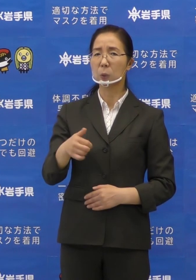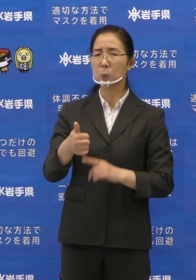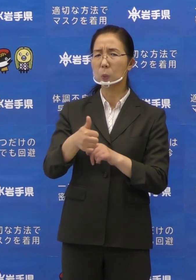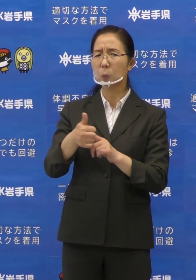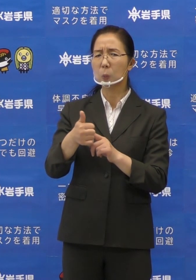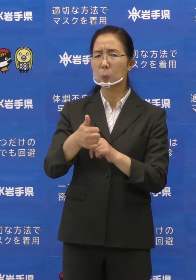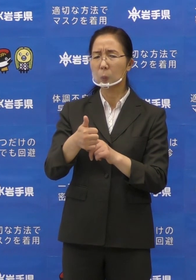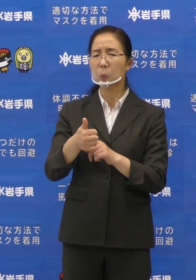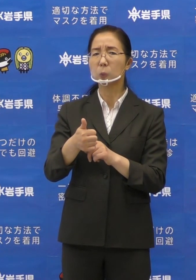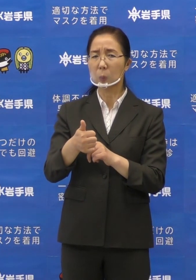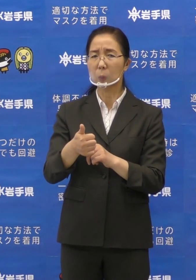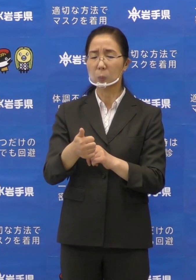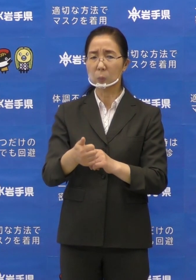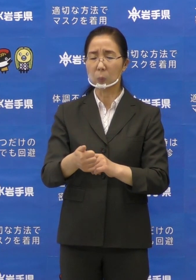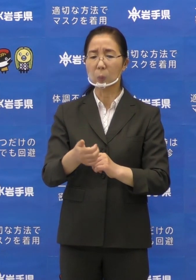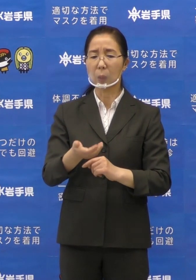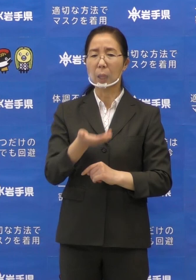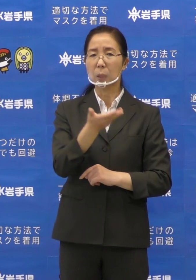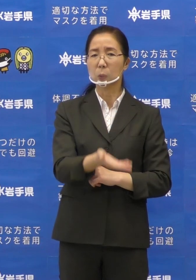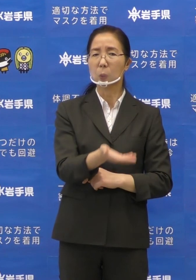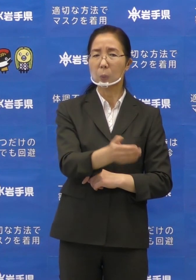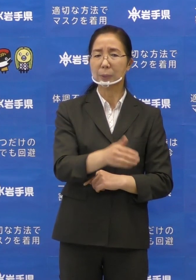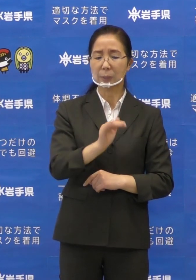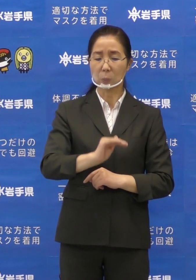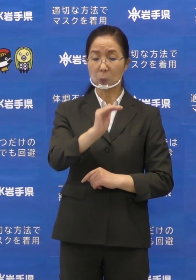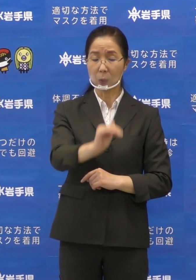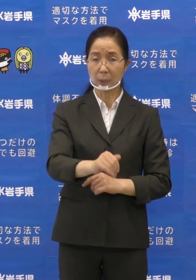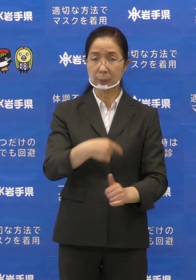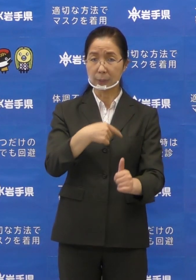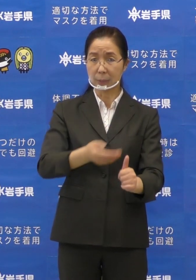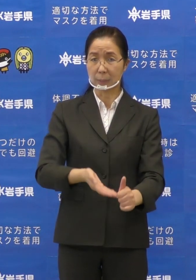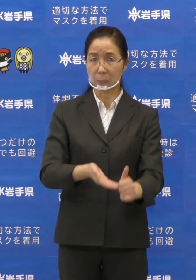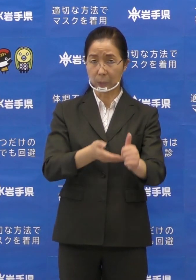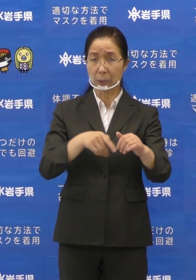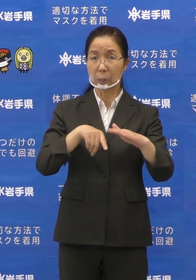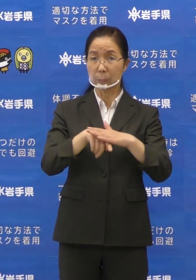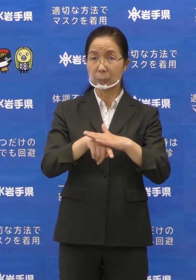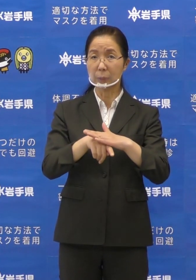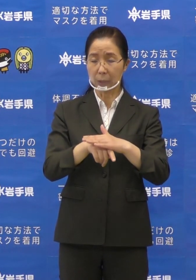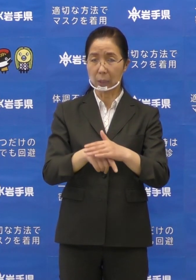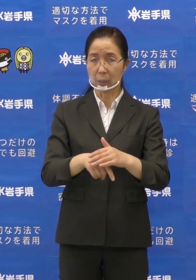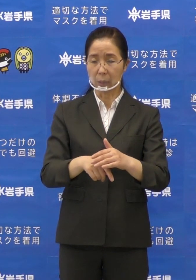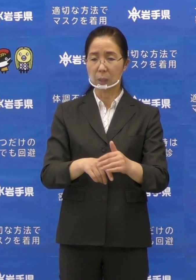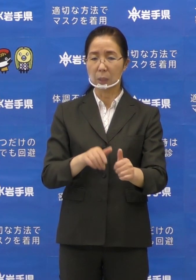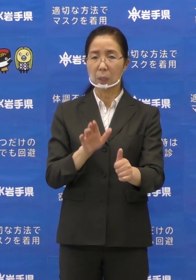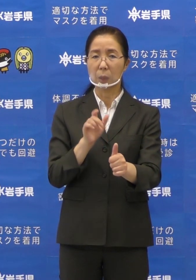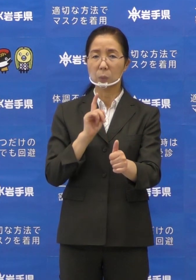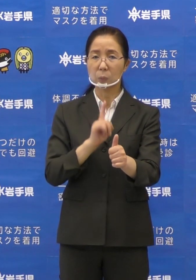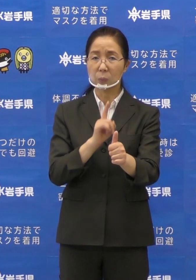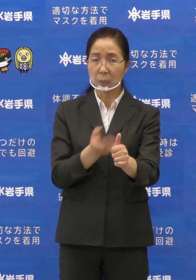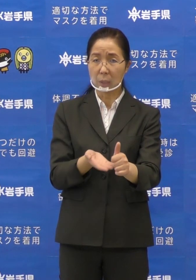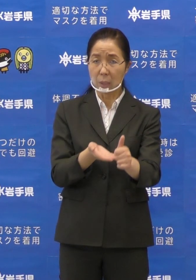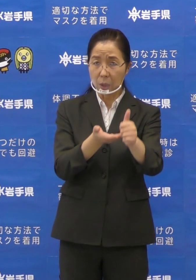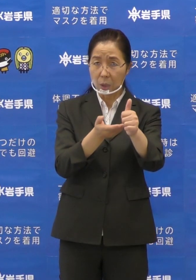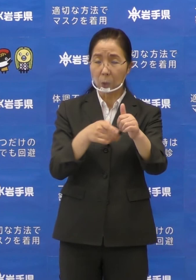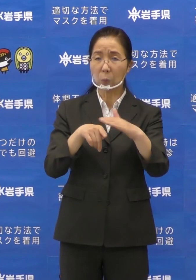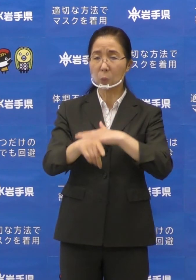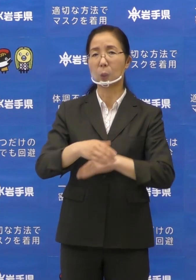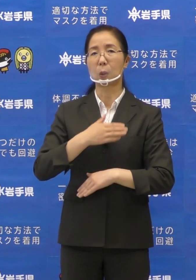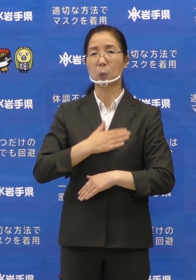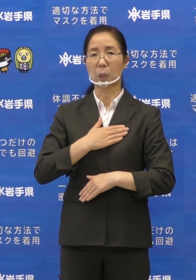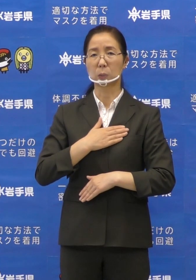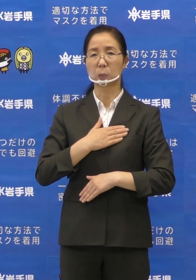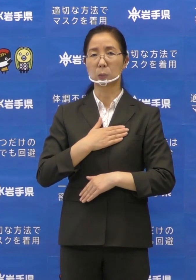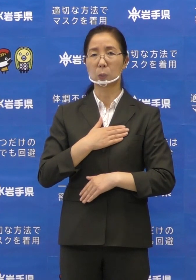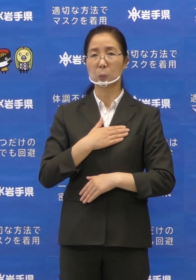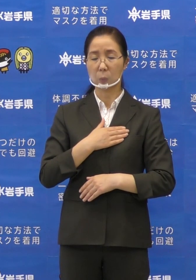そういったところ、まあ、後進育成というところであの推薦するというのは分かるんですけれども、あのそれをあの立